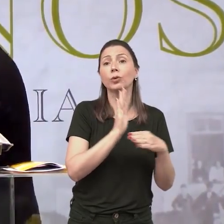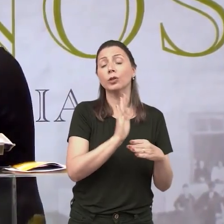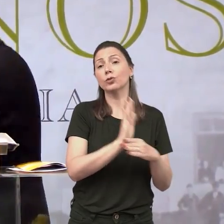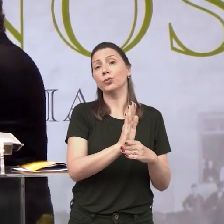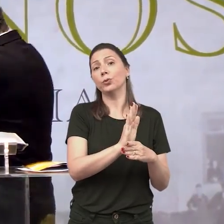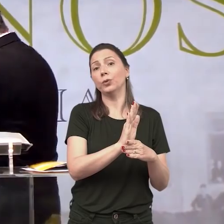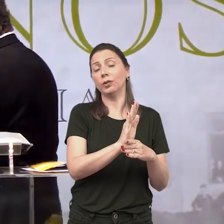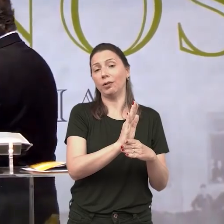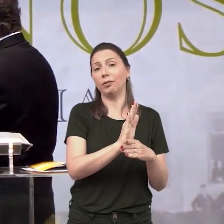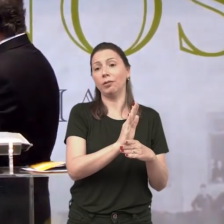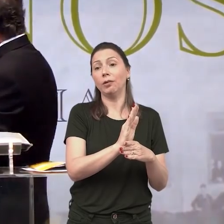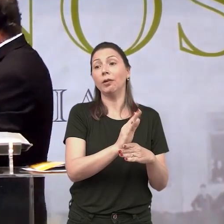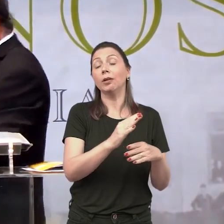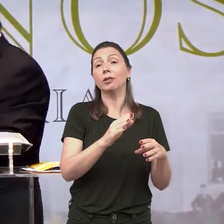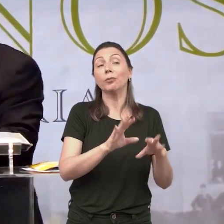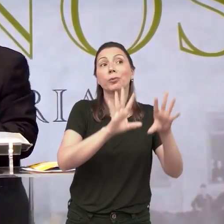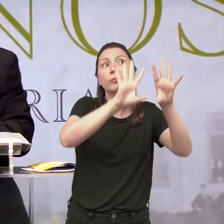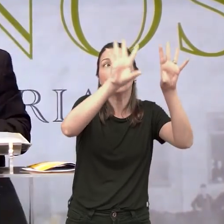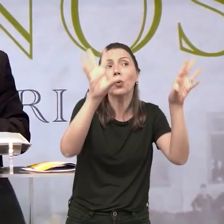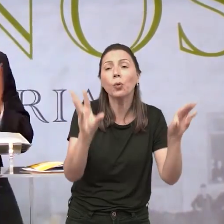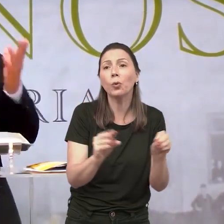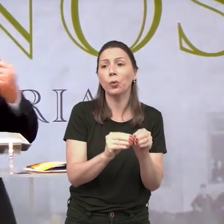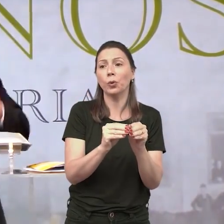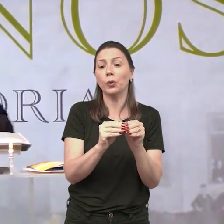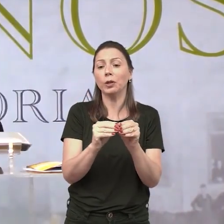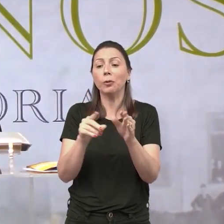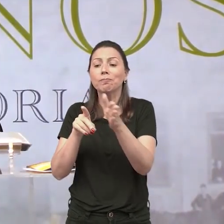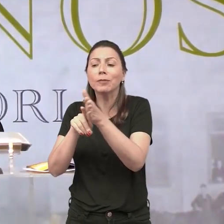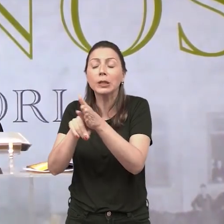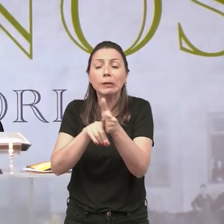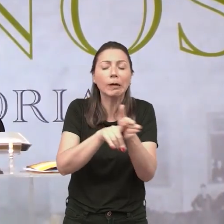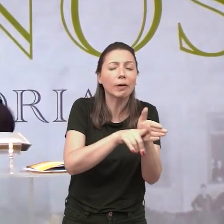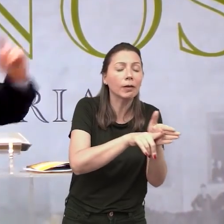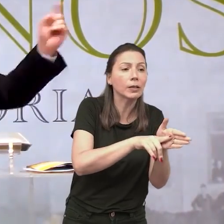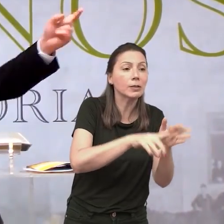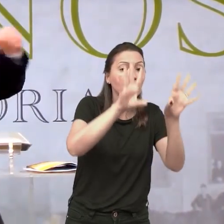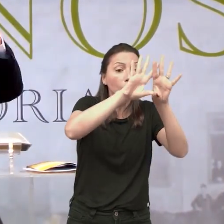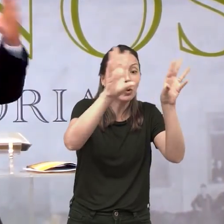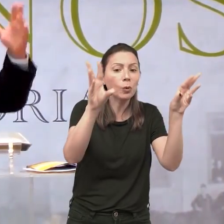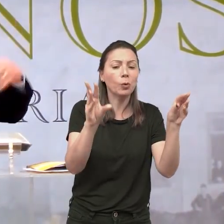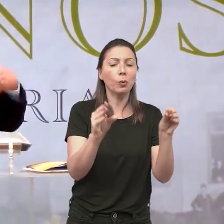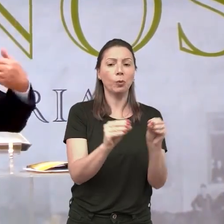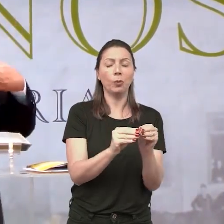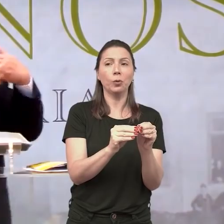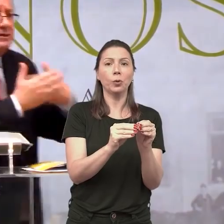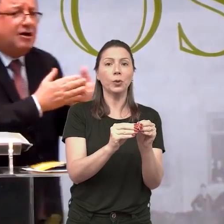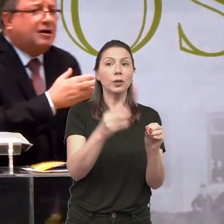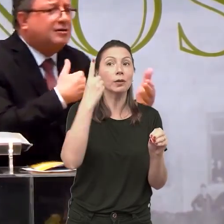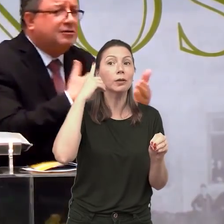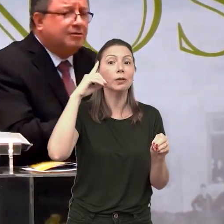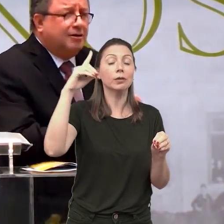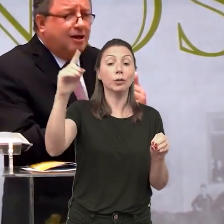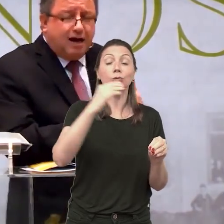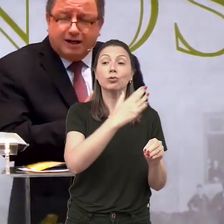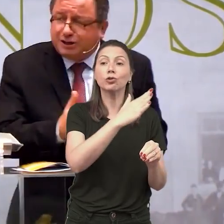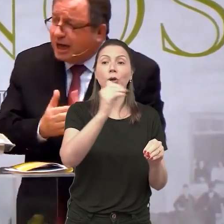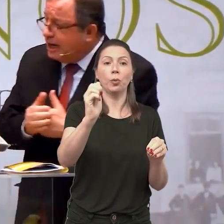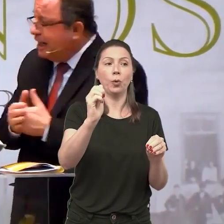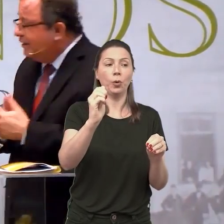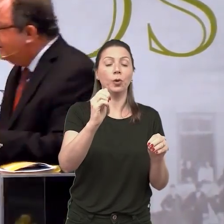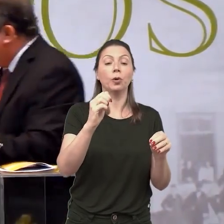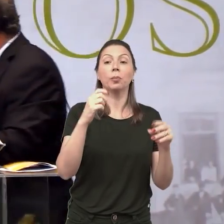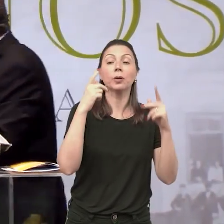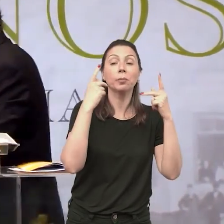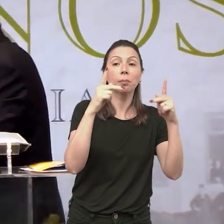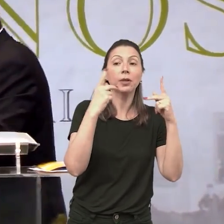conclusão é o quê? É o fechamento. É o fechamento. E ele diz, concluindo, nós fomos para lá, mas olha, aí ele